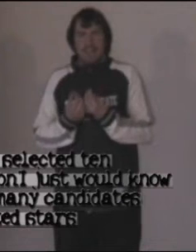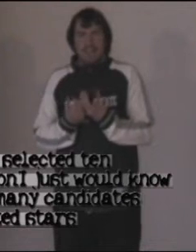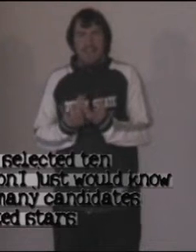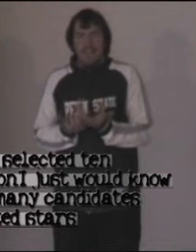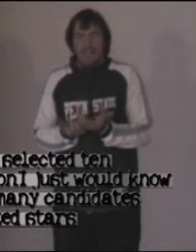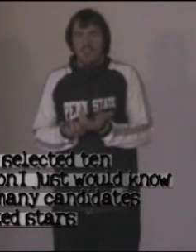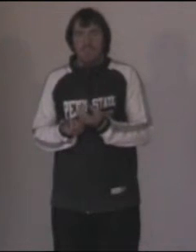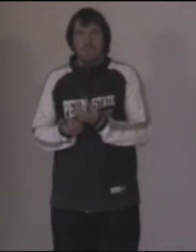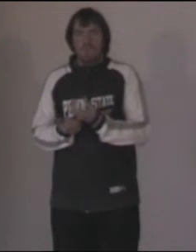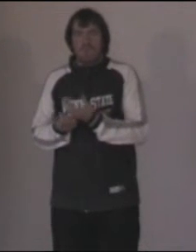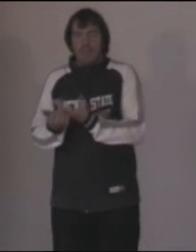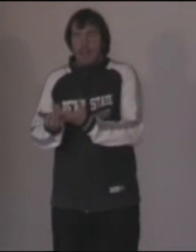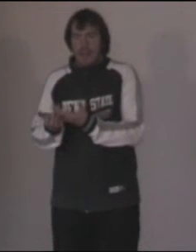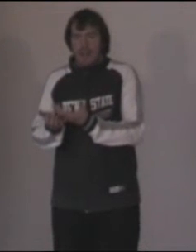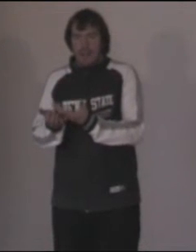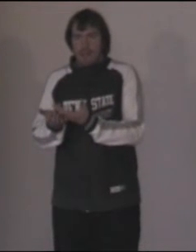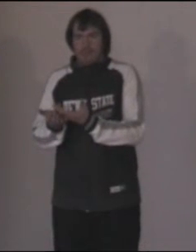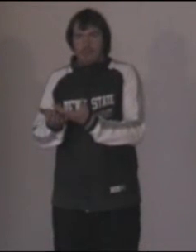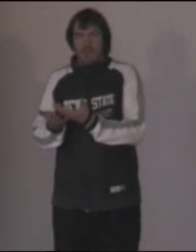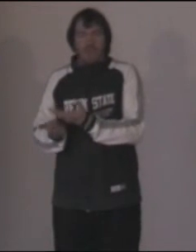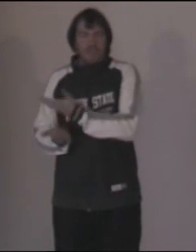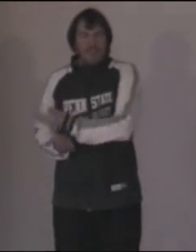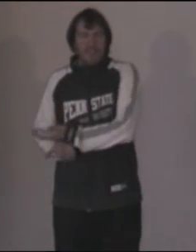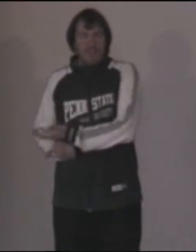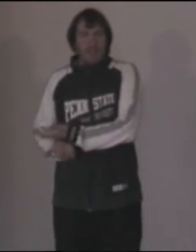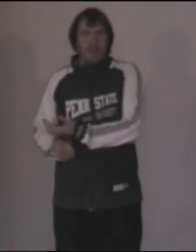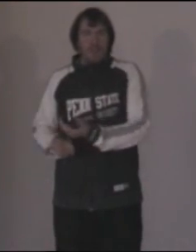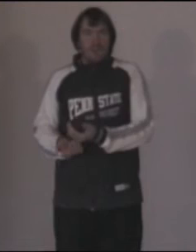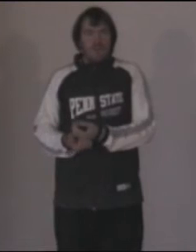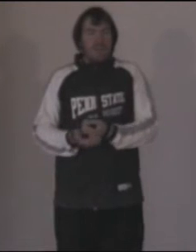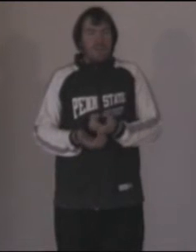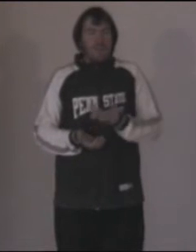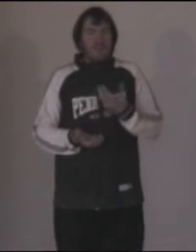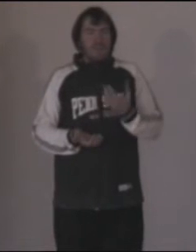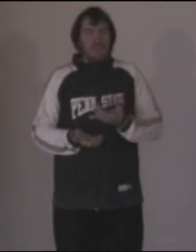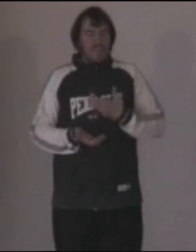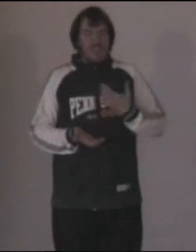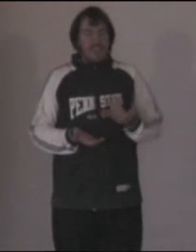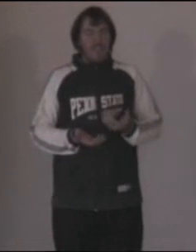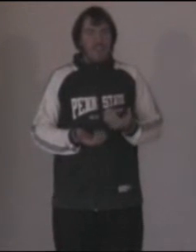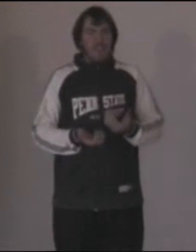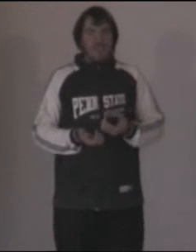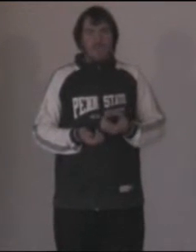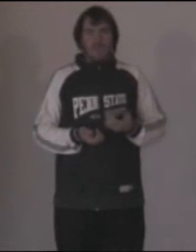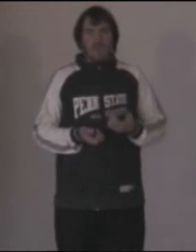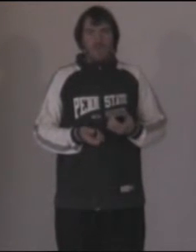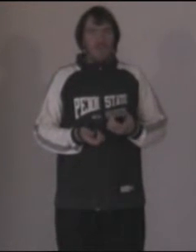è stati scelti in 10 tra su 100 persone, un altro sono stati scelti in 10 su, non